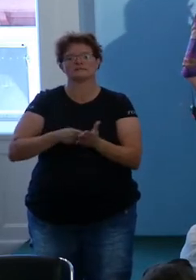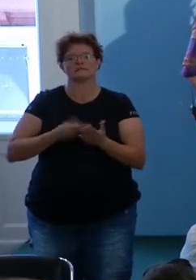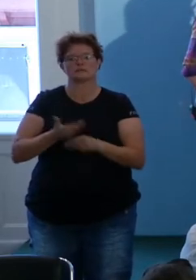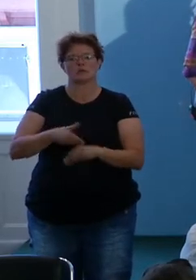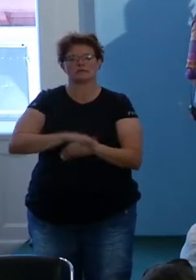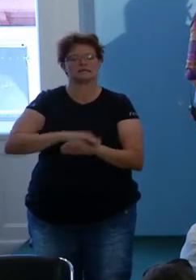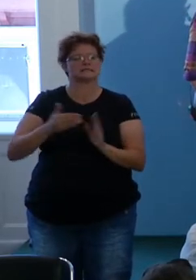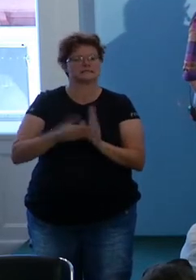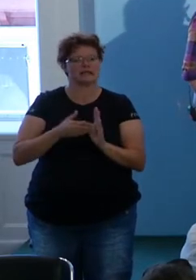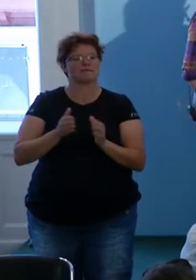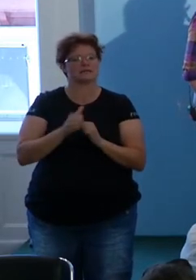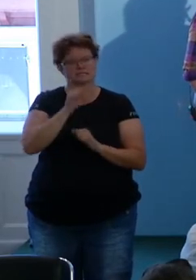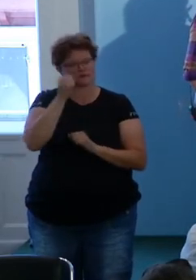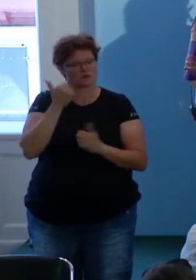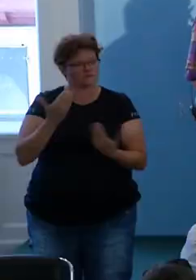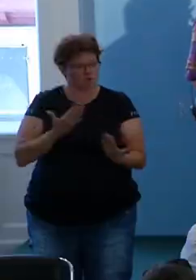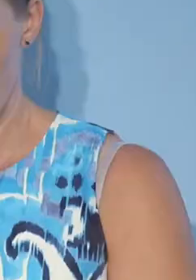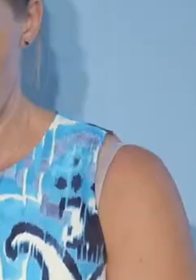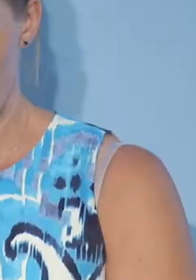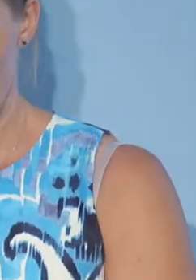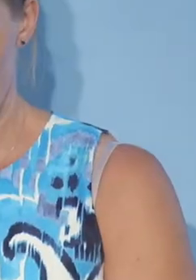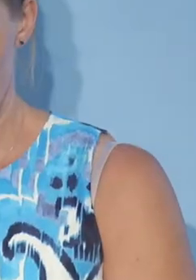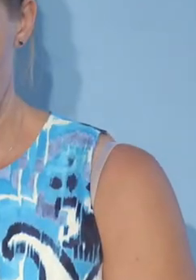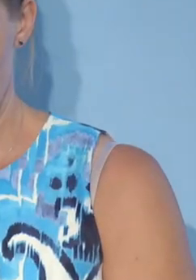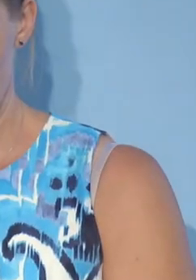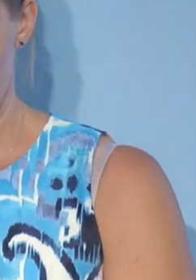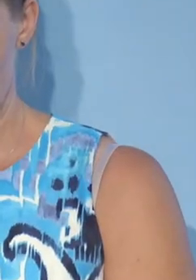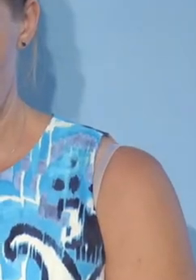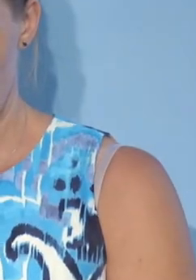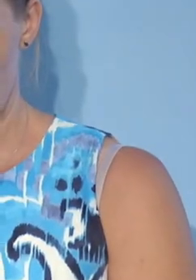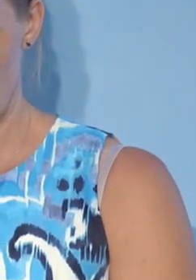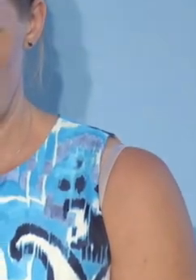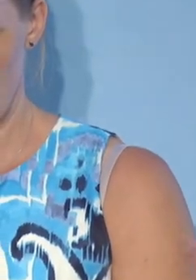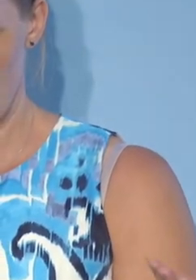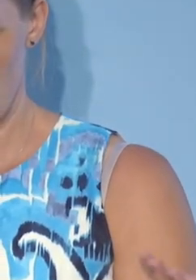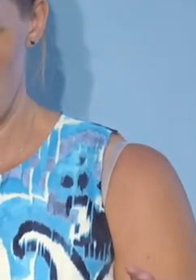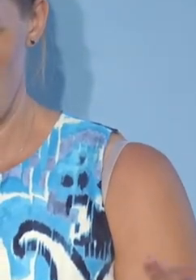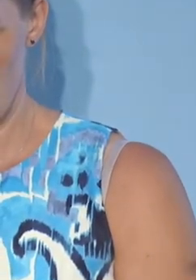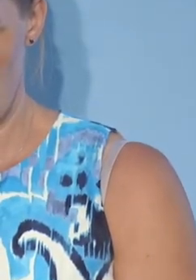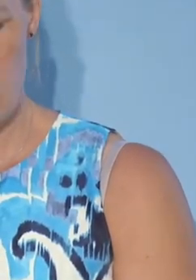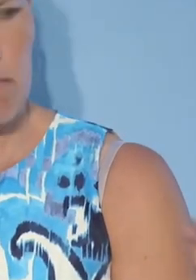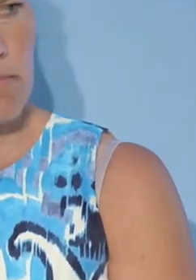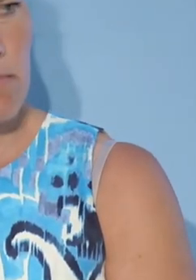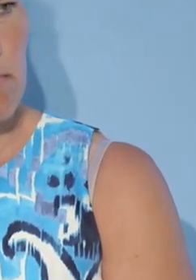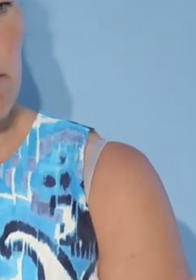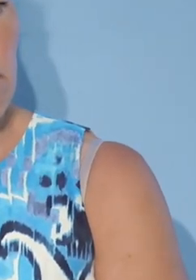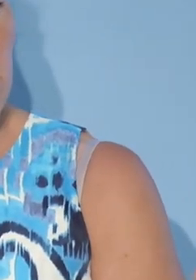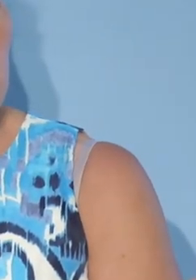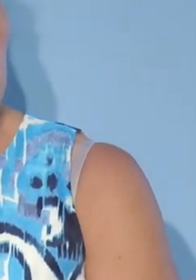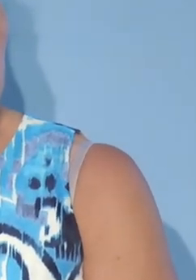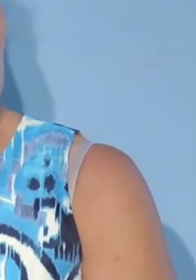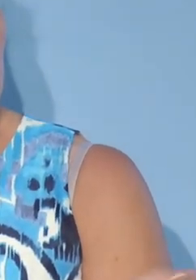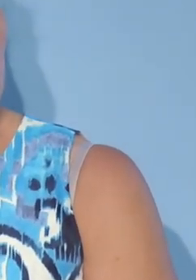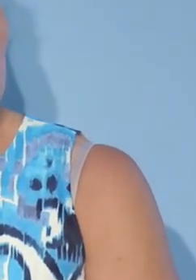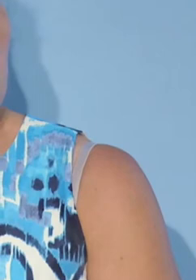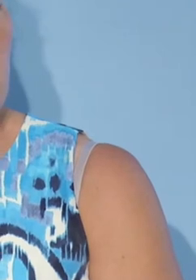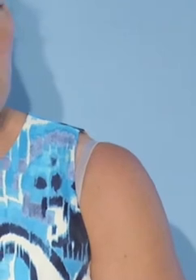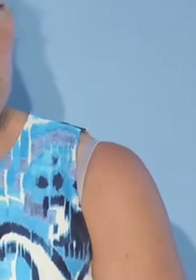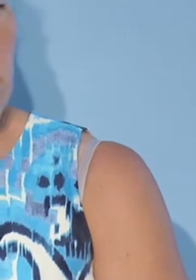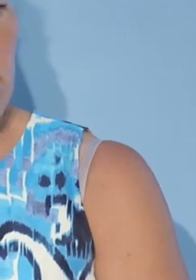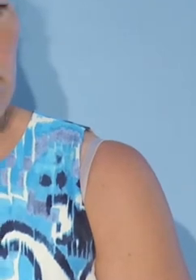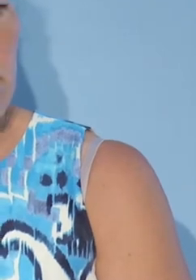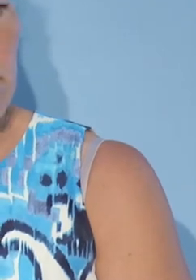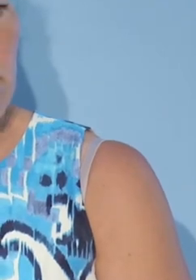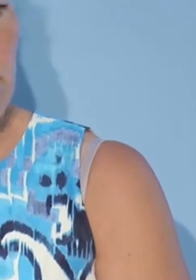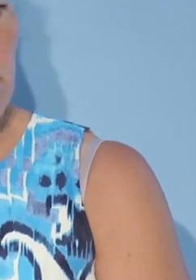specialistkompetens. Det svåra här är väl egentligen att medborgare och människor och väljare och vad man ska kalla, inte riktigt förstår det, utan man vill ha